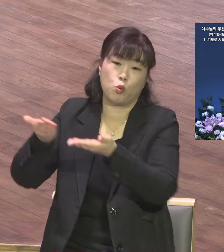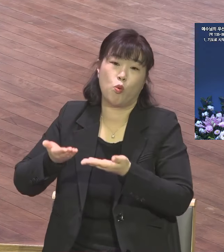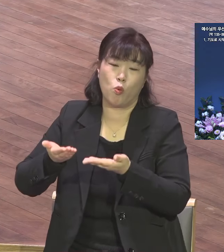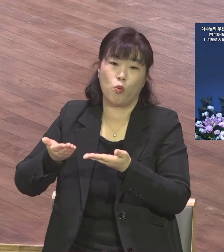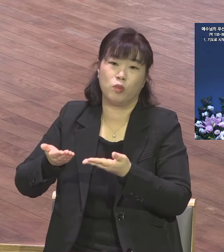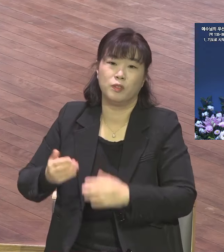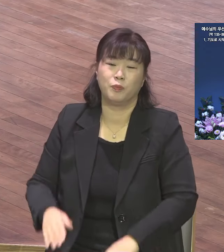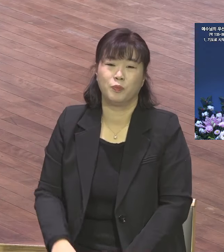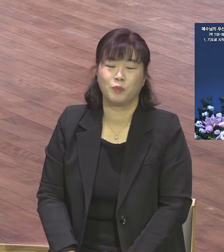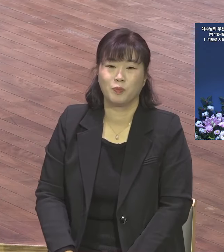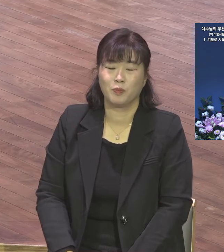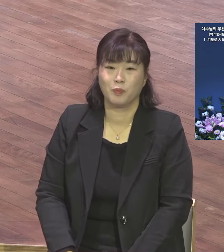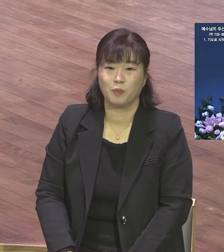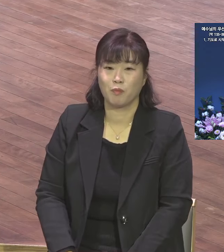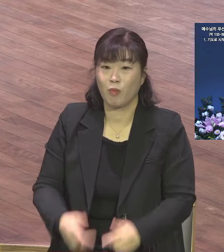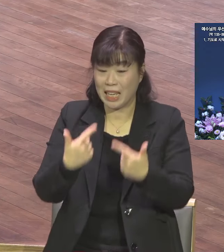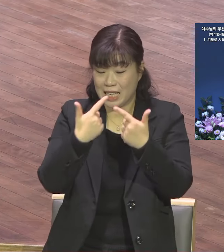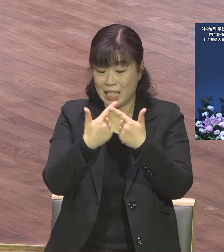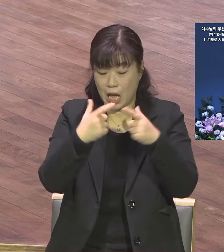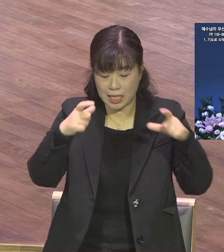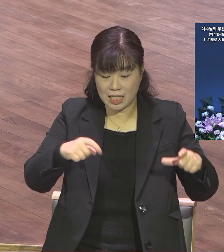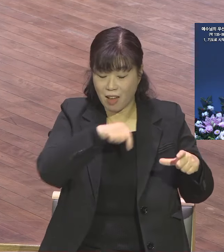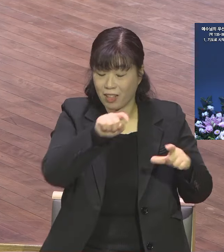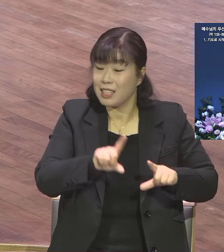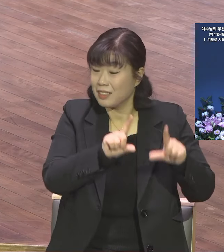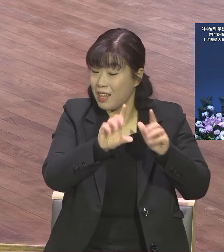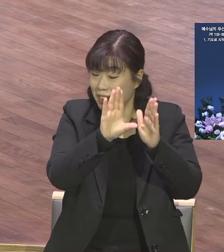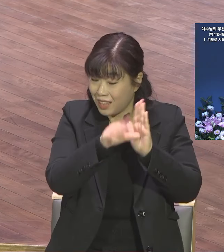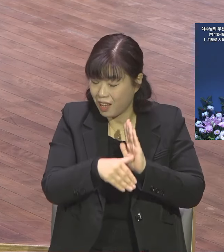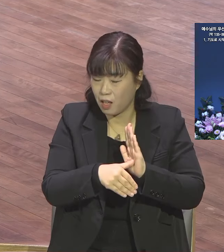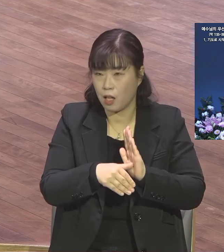기도를 그렇게 어렸을 때 그 습관이 습관을